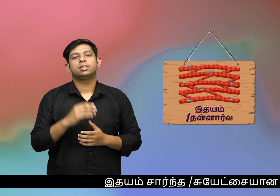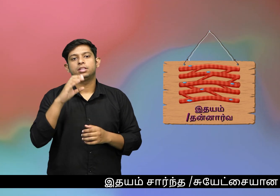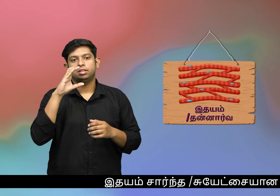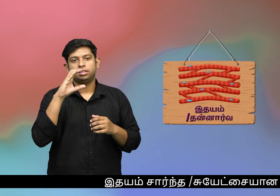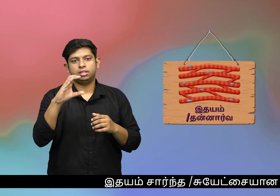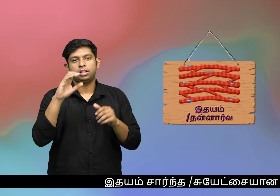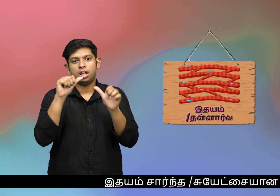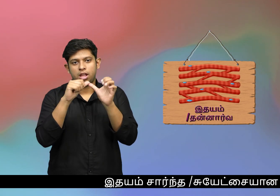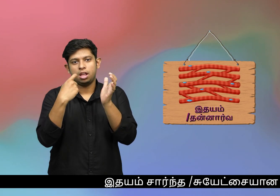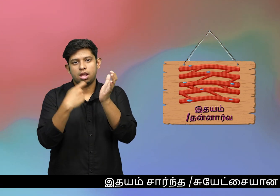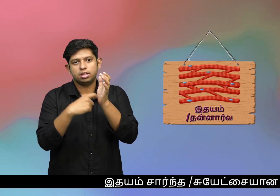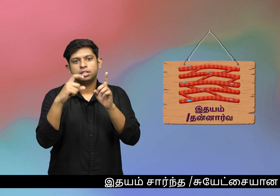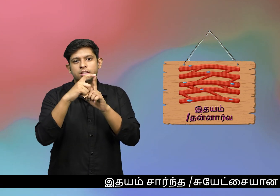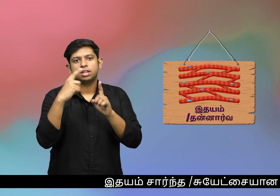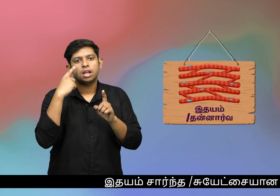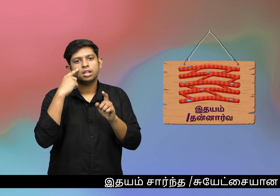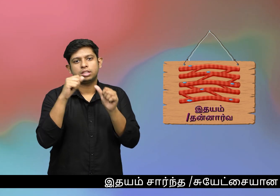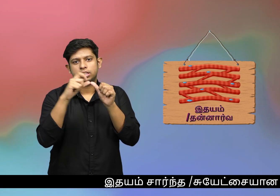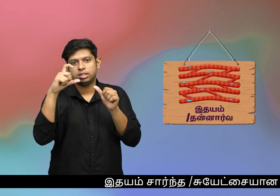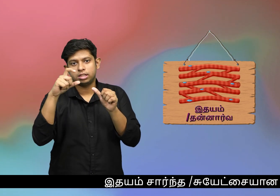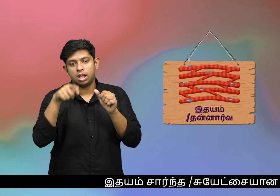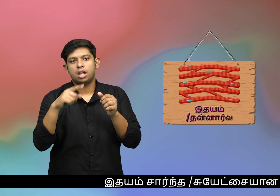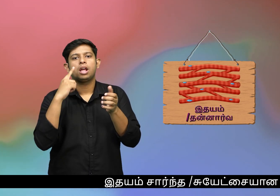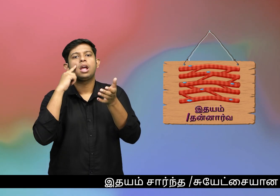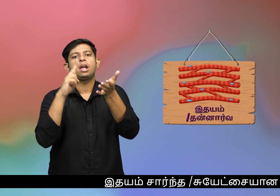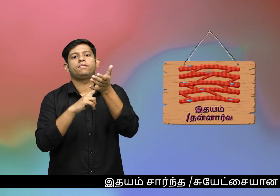இதயம் சார்ந்த அல்லது சுயேட்சையான